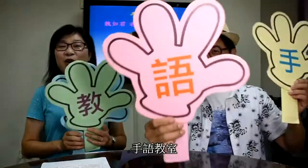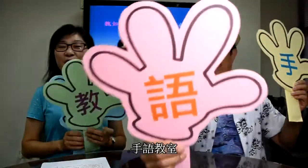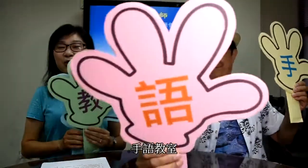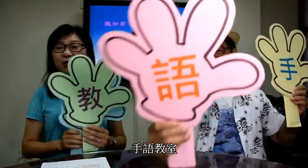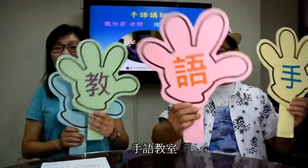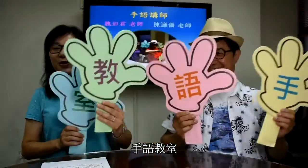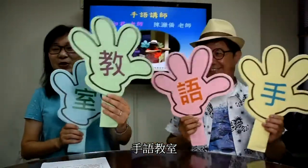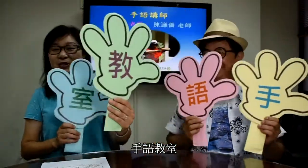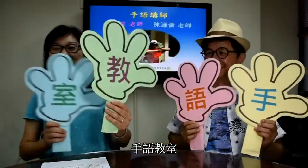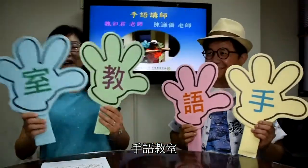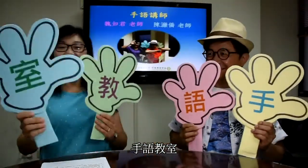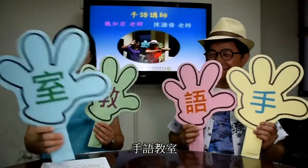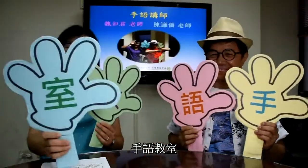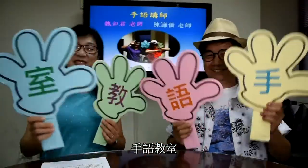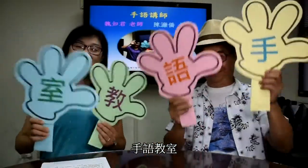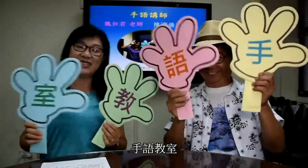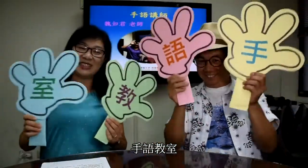手语教室，